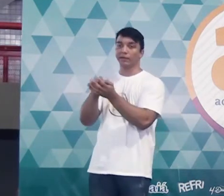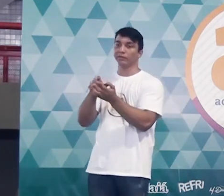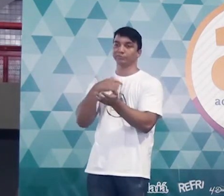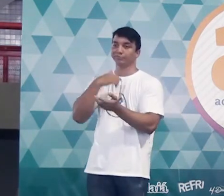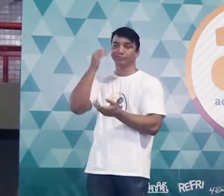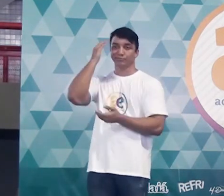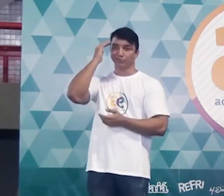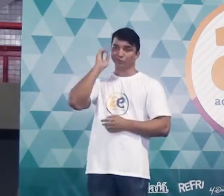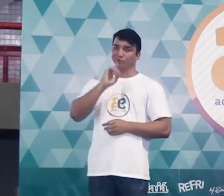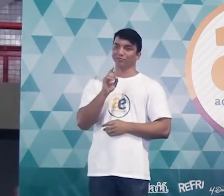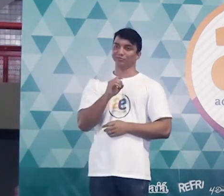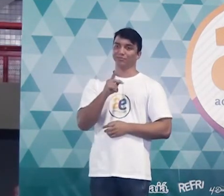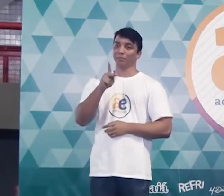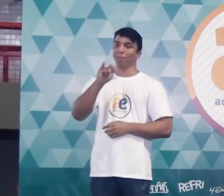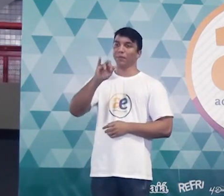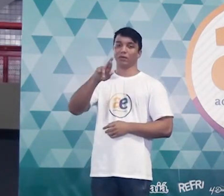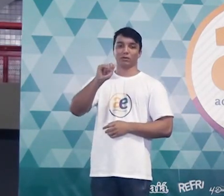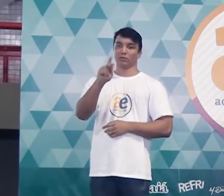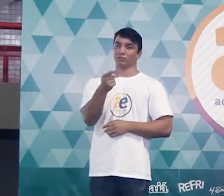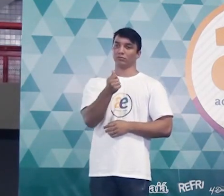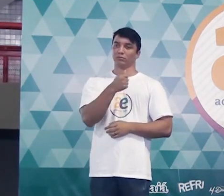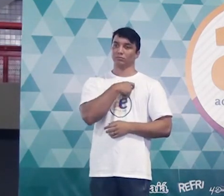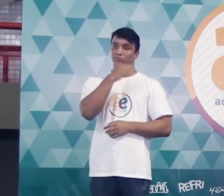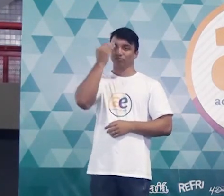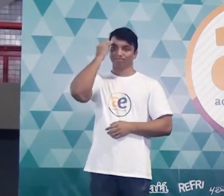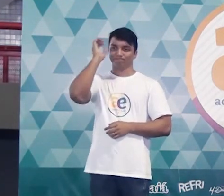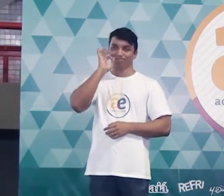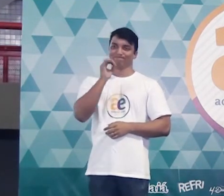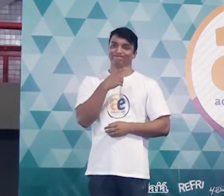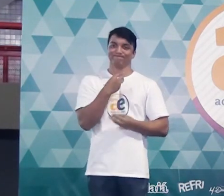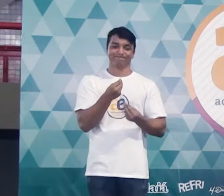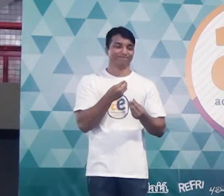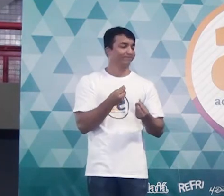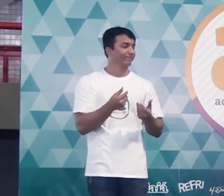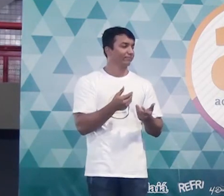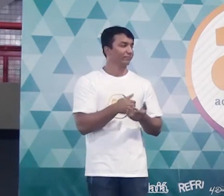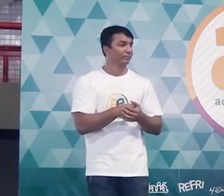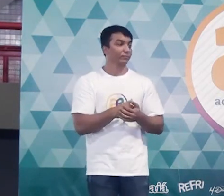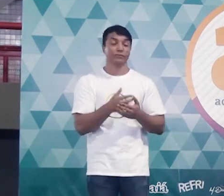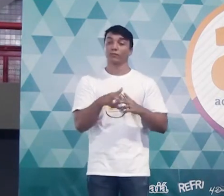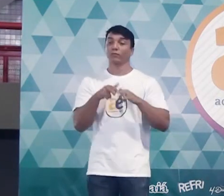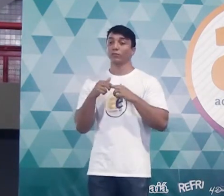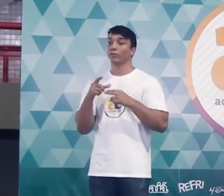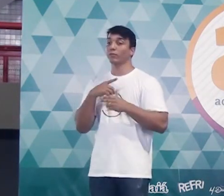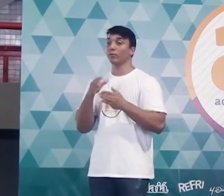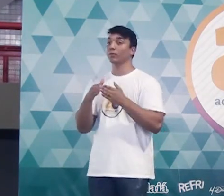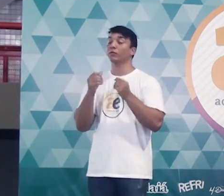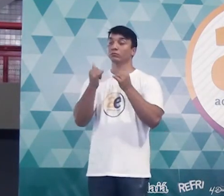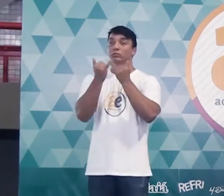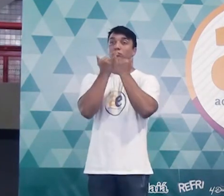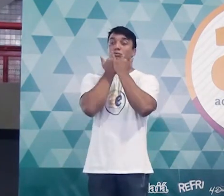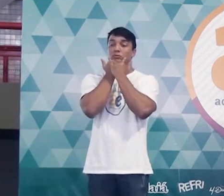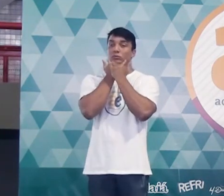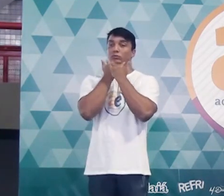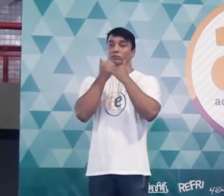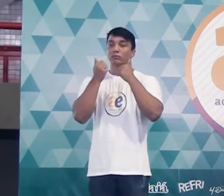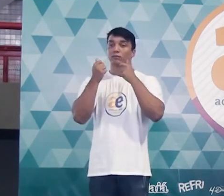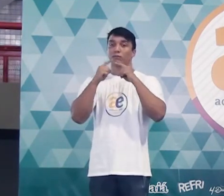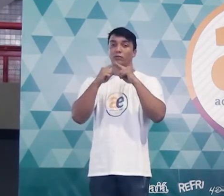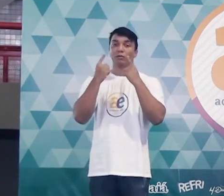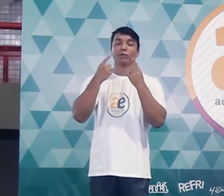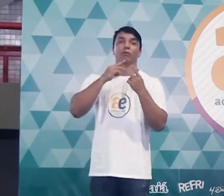Mas todas eu respondi, tá certo? Então, eu peço 1000 desculpas, mas